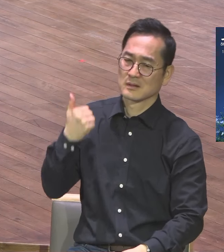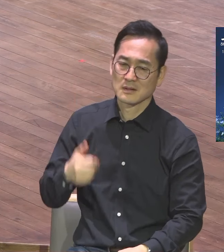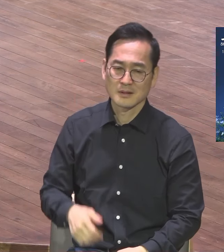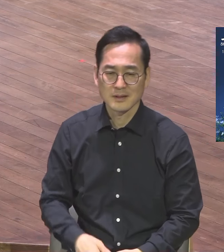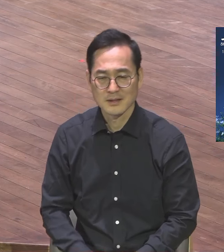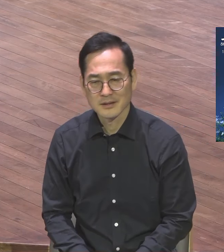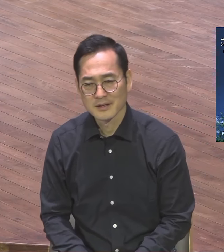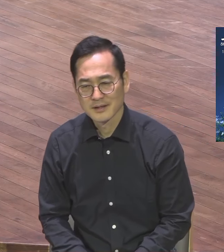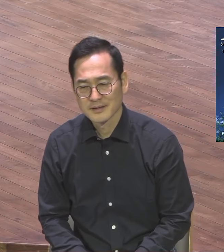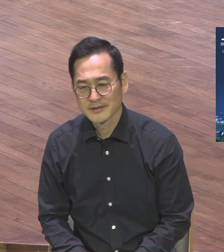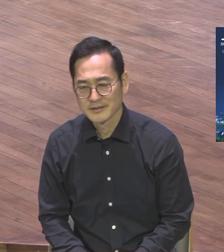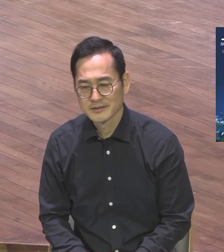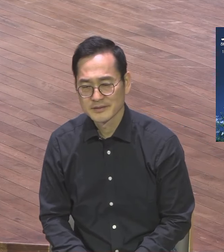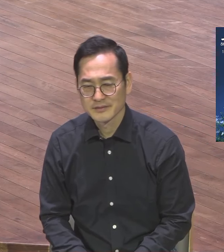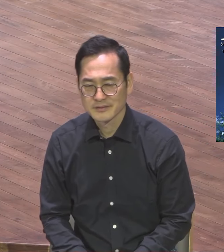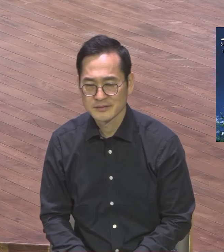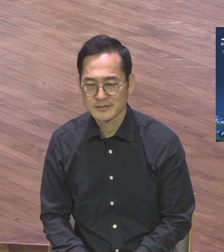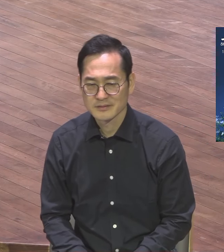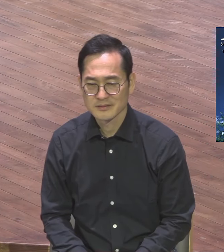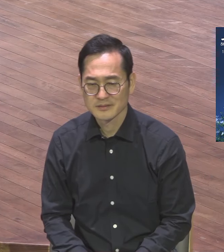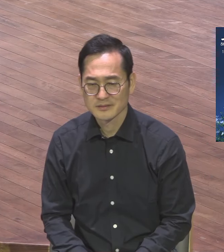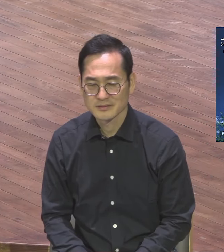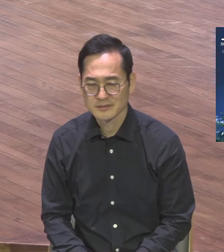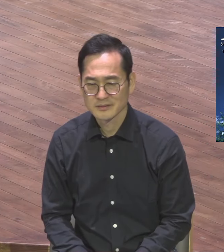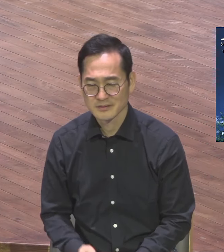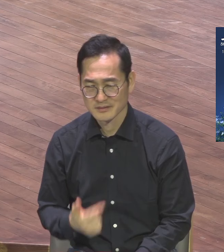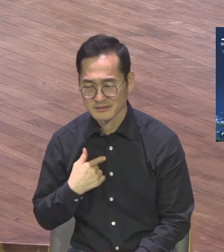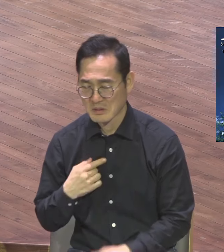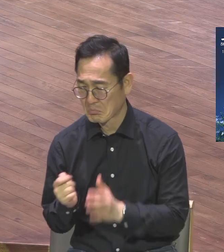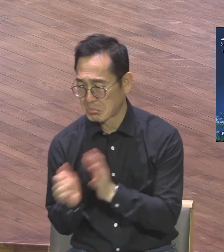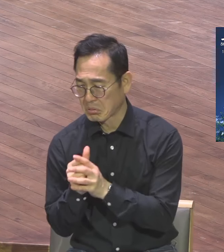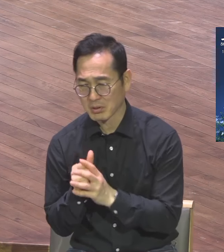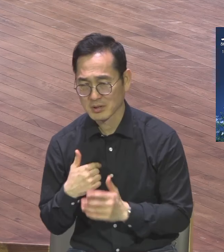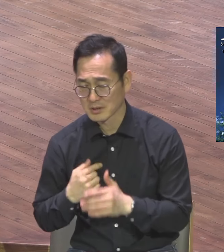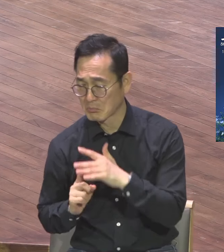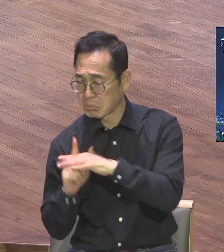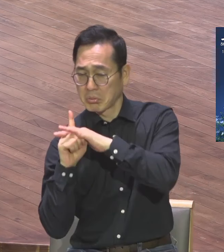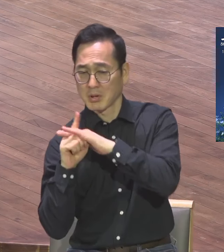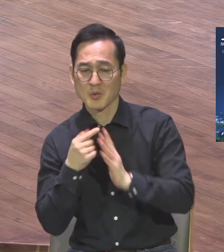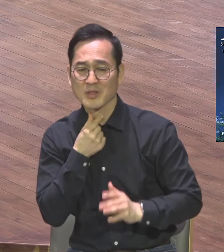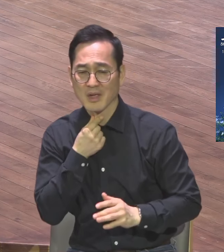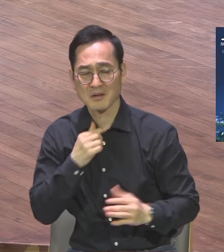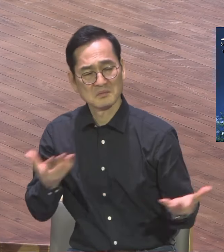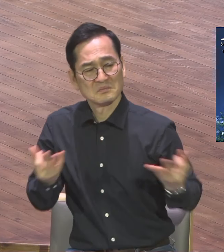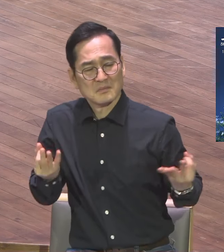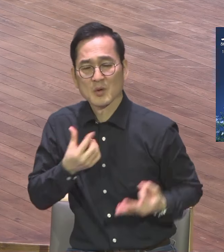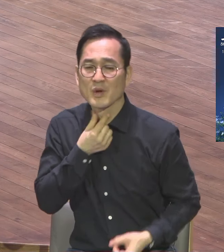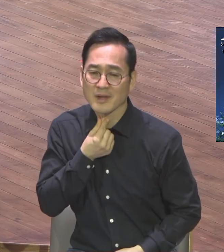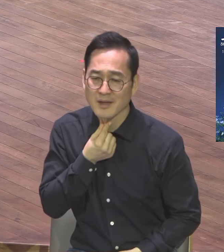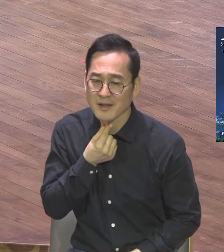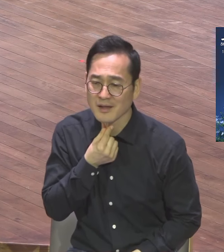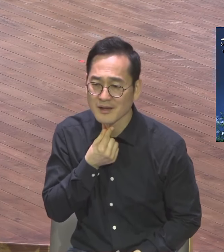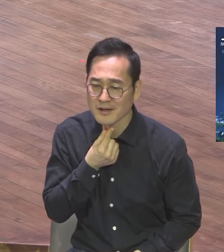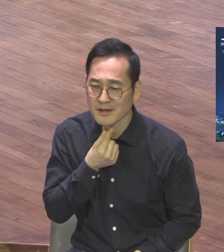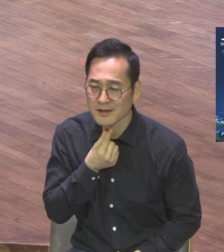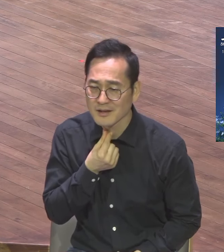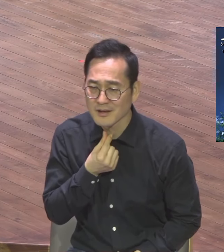뭔가를 다른 사람과 다르게 놀아야 돼. 그게 자족이에요, 자족. 아시겠어요? 다르게 놀아야